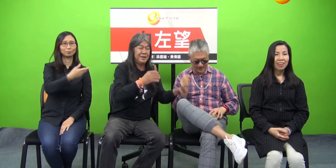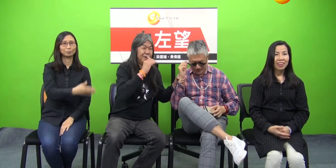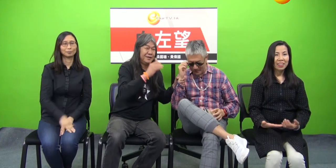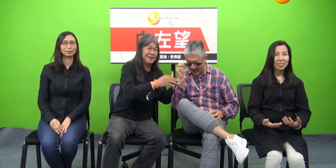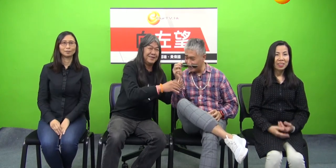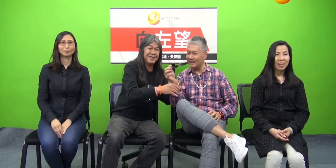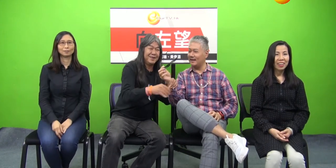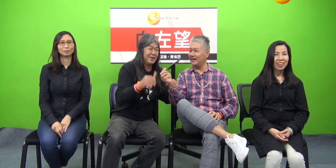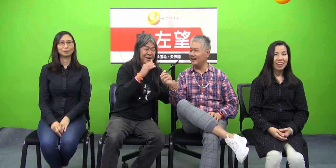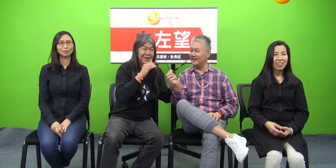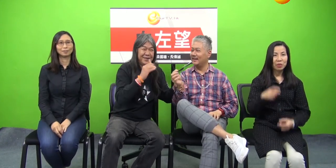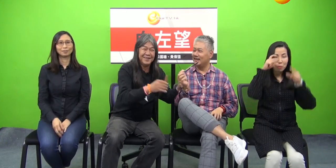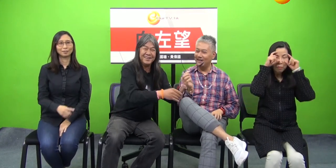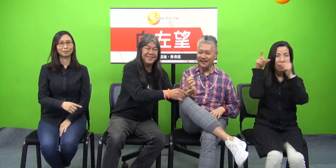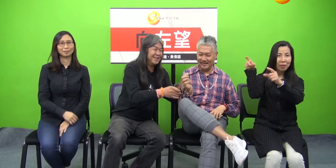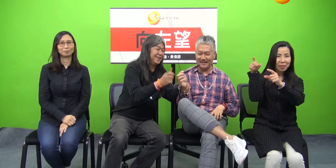哎，俾埋眼镜你啦，哎，